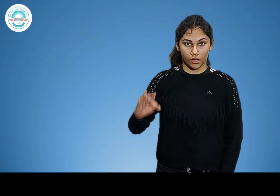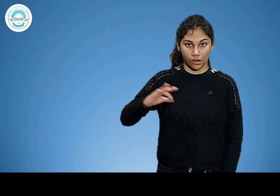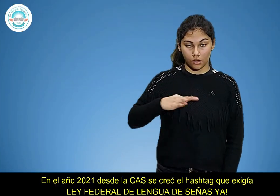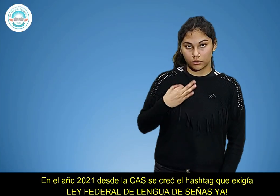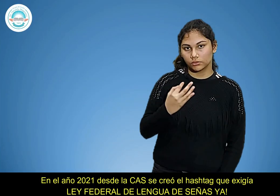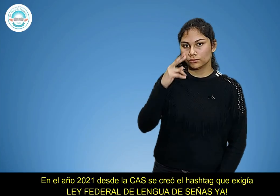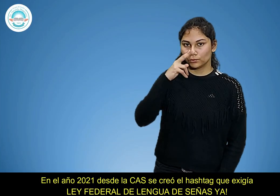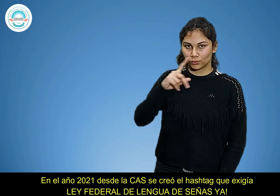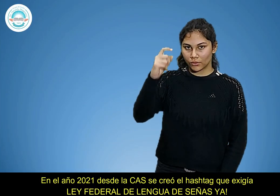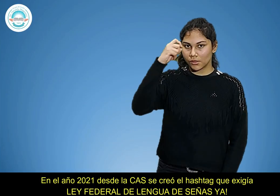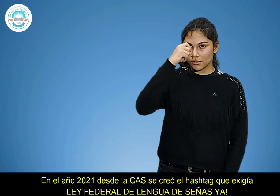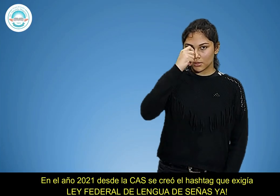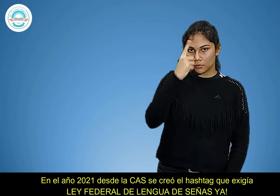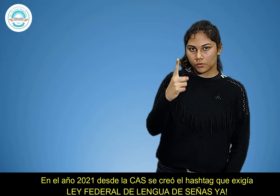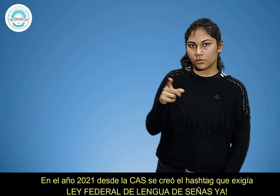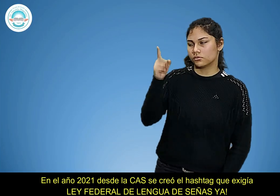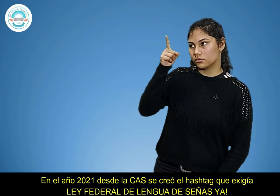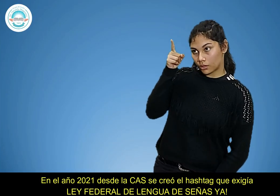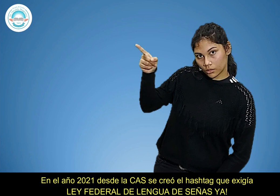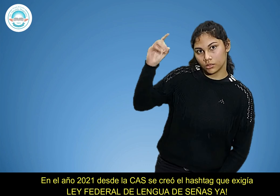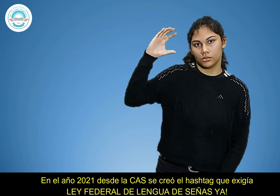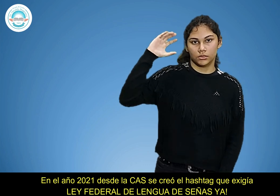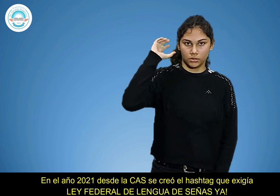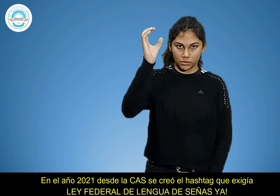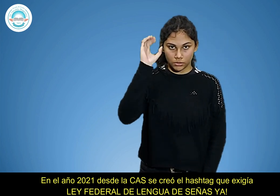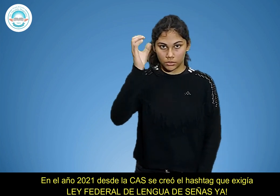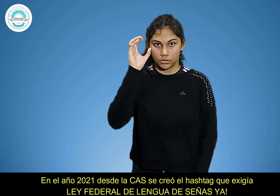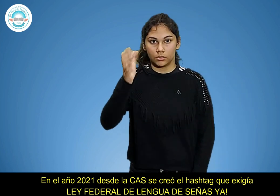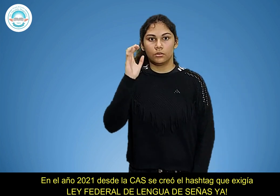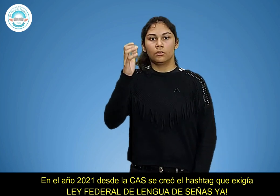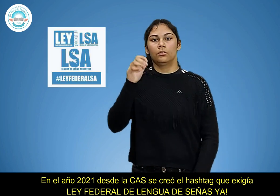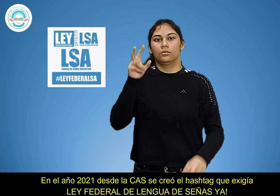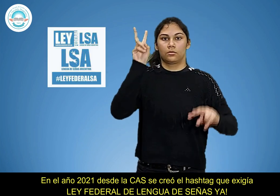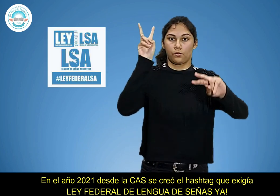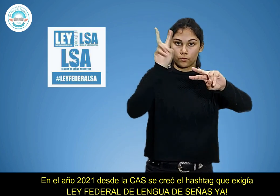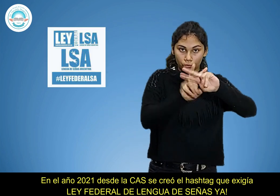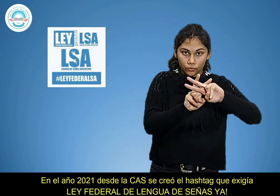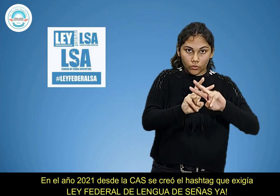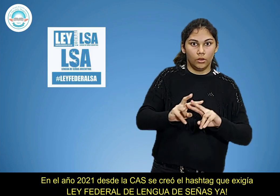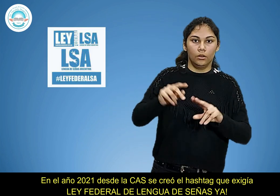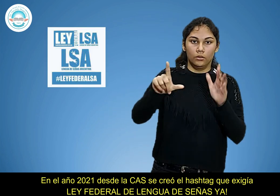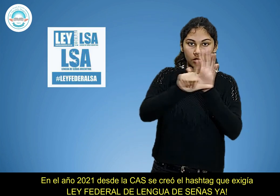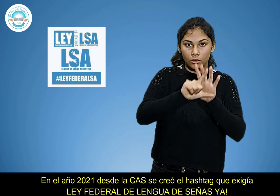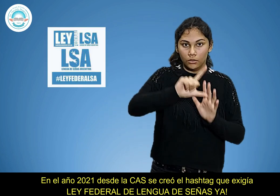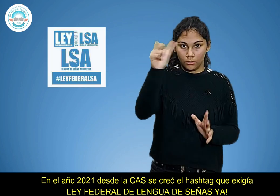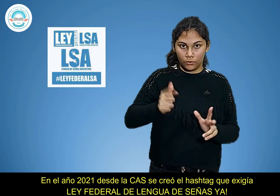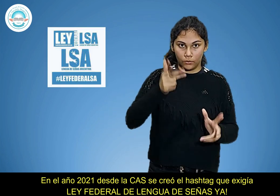En el año 2021, desde la CAS, se creó el hashtag, que exigía